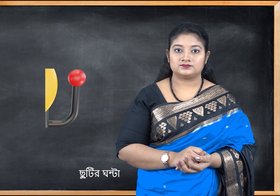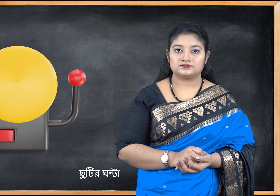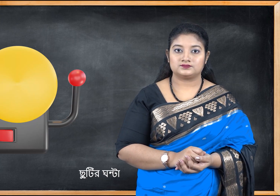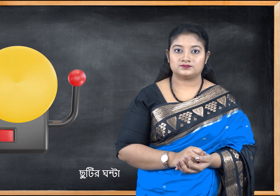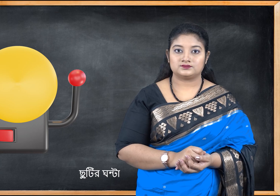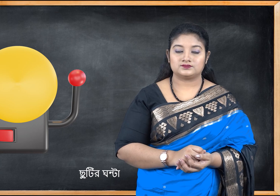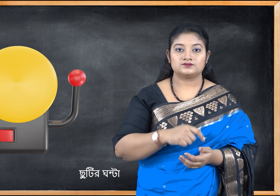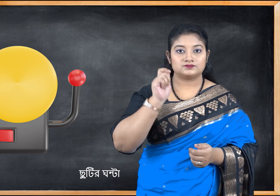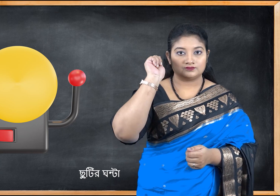ছুটির ঘণ্টা,